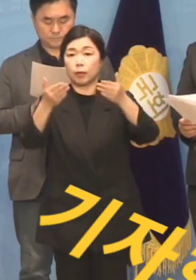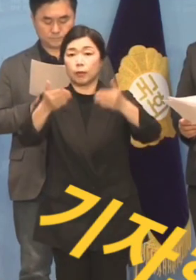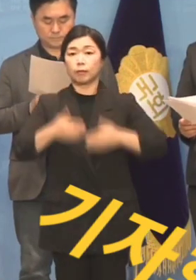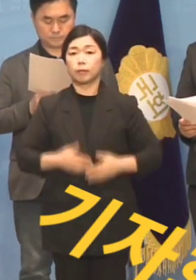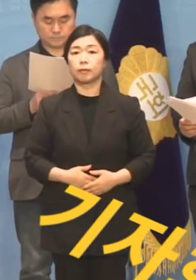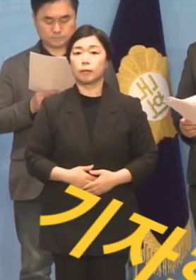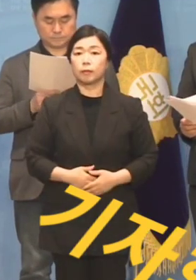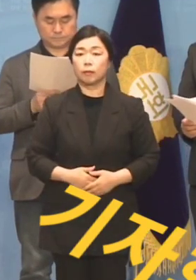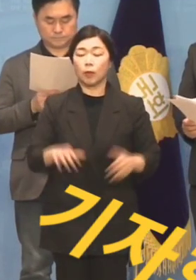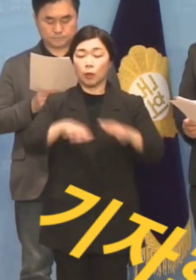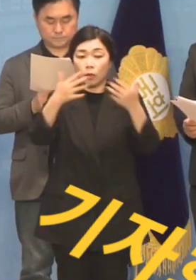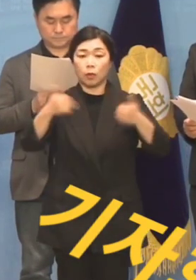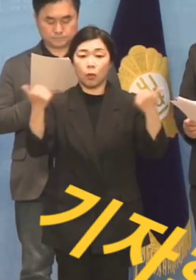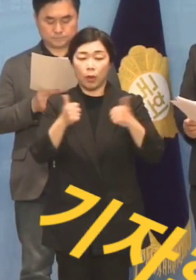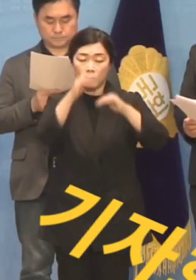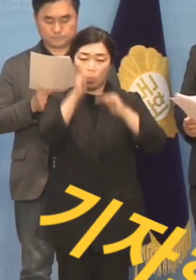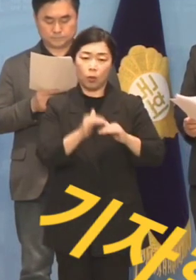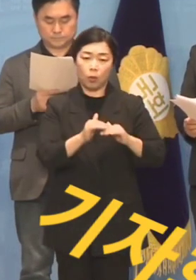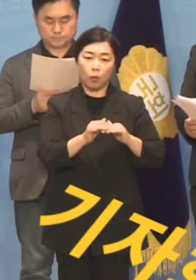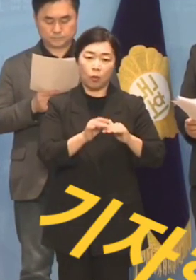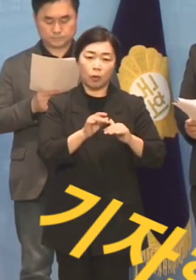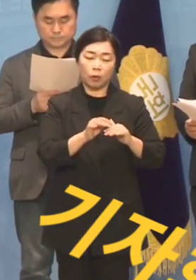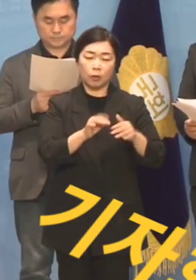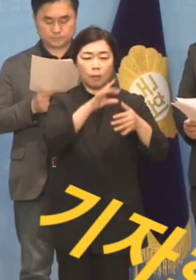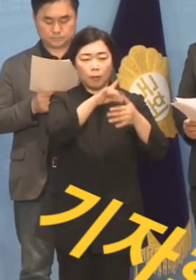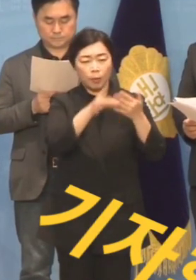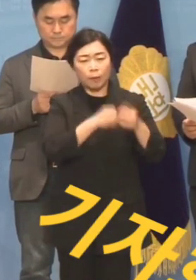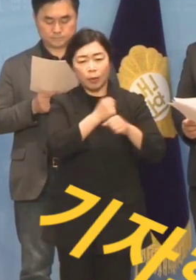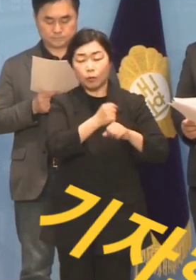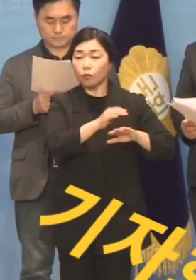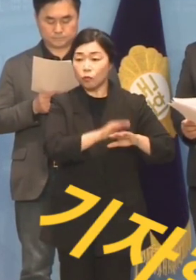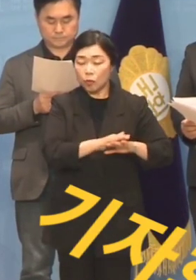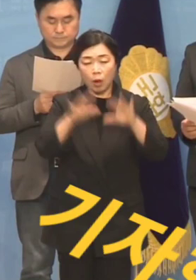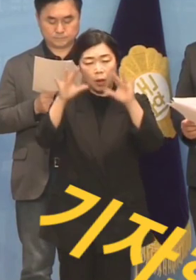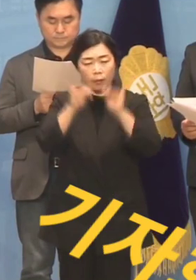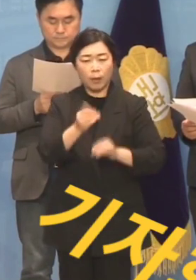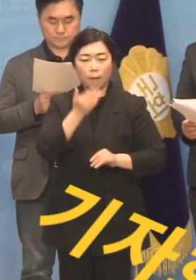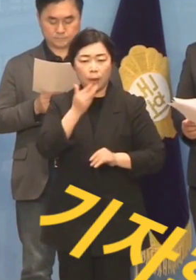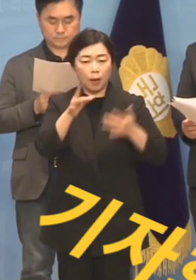다하겠습니다. 전원위원회에서 나온 안들을 정리하고 합의 가능한 안을